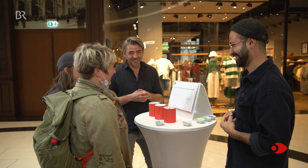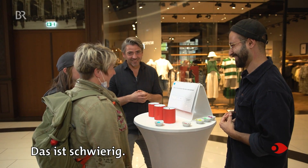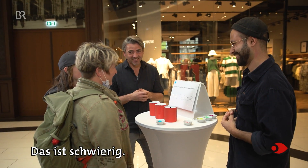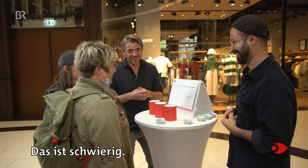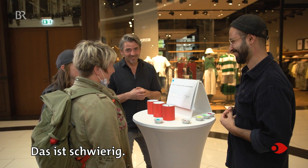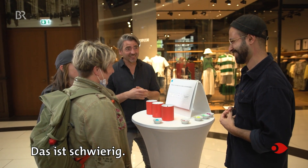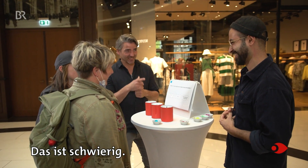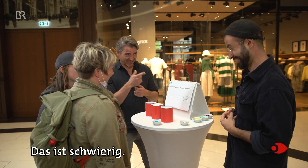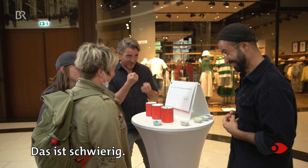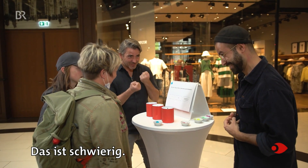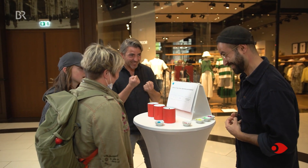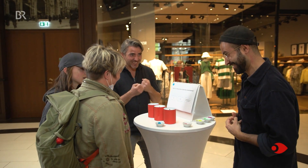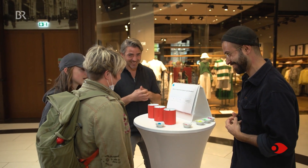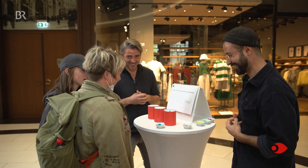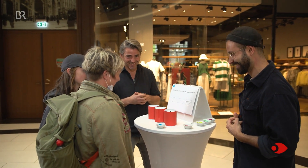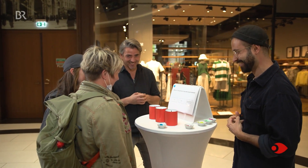Das ist schwierig.